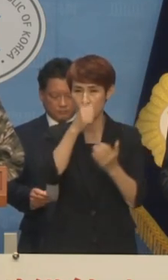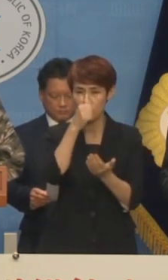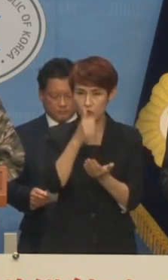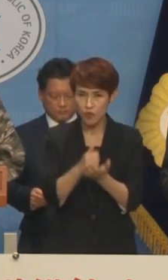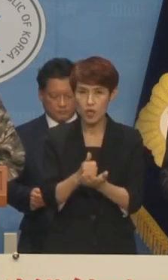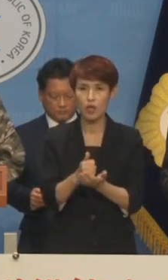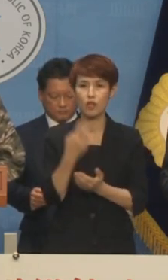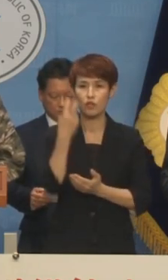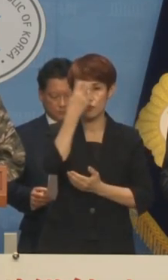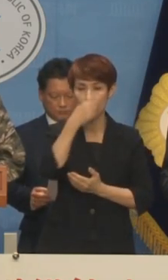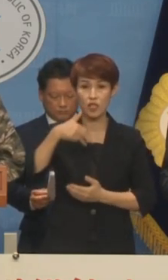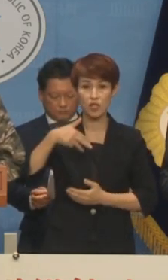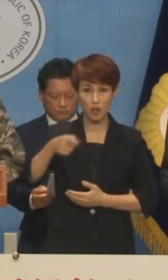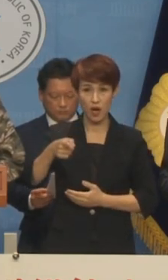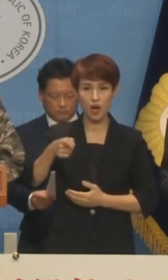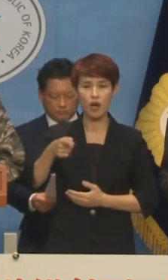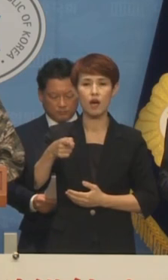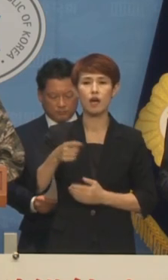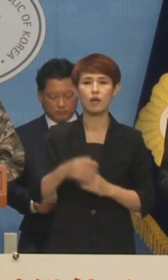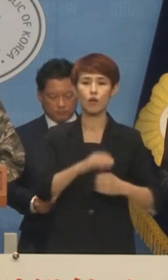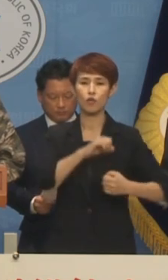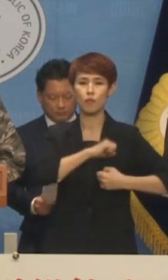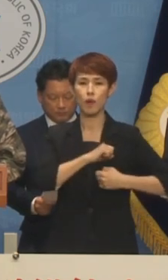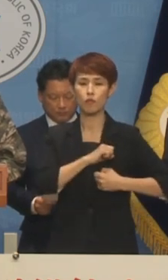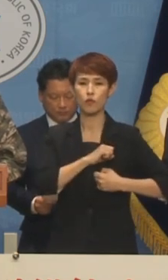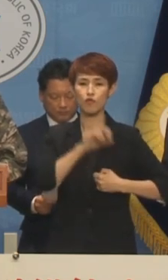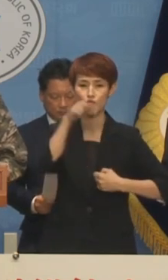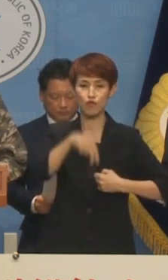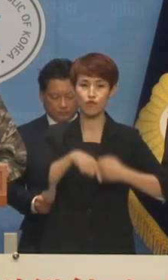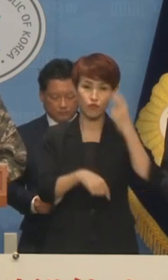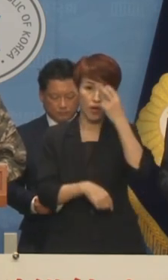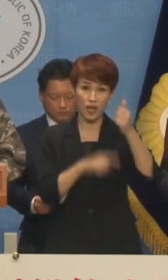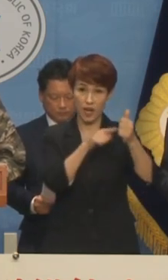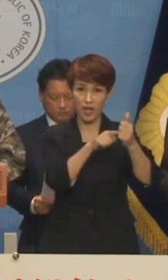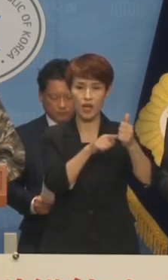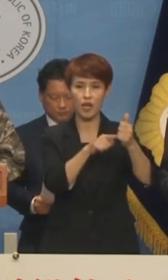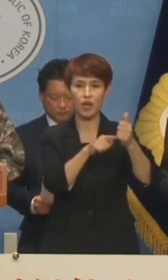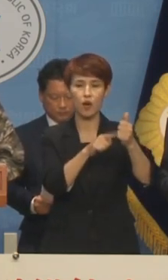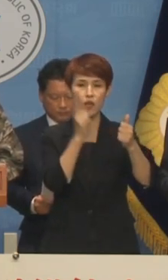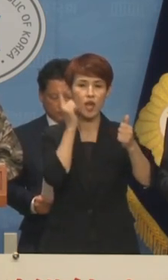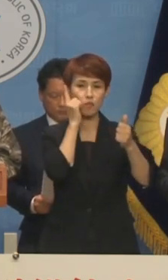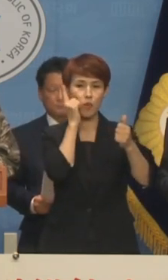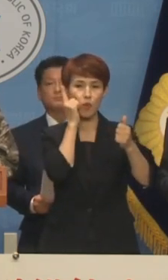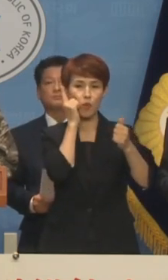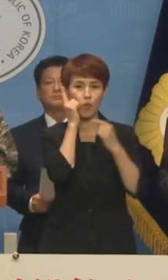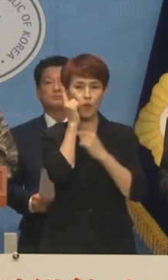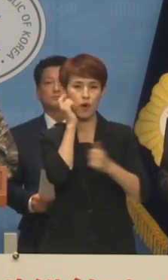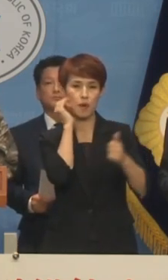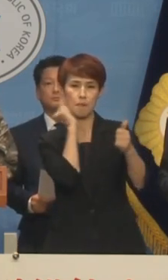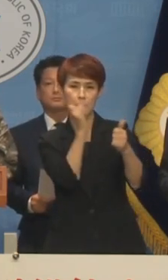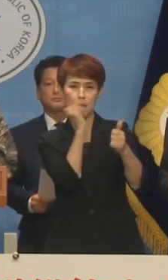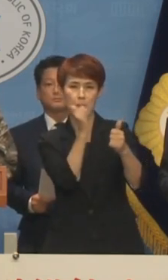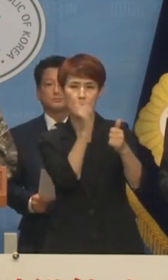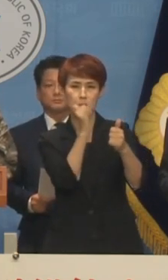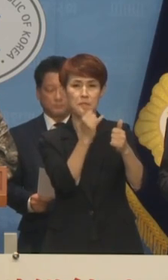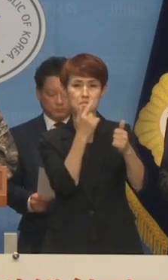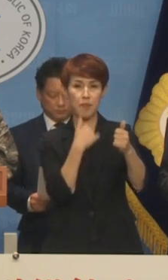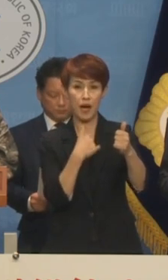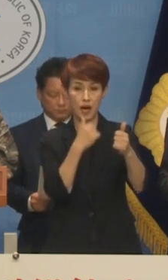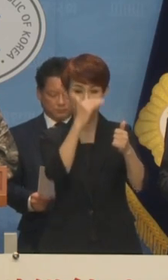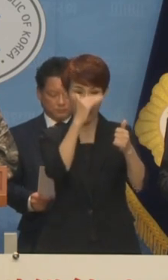고위공직자범죄수사처가 국방부 유재은 법무관리관에게 한 휴대전화 번호로 여러 차례 전화가